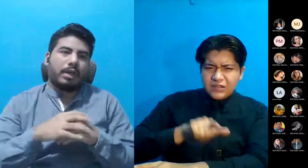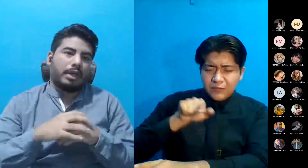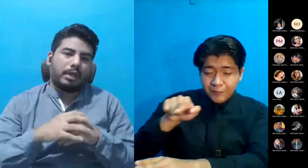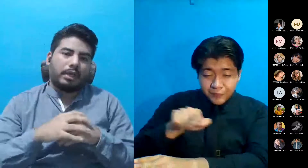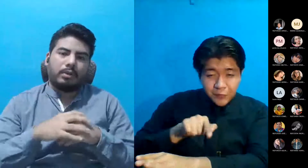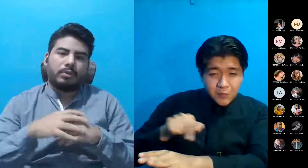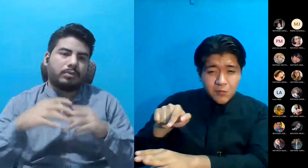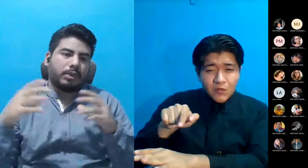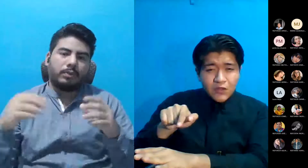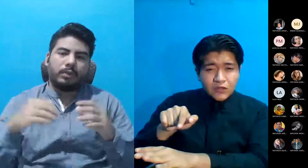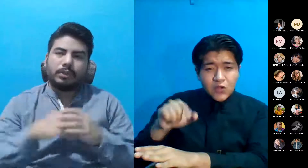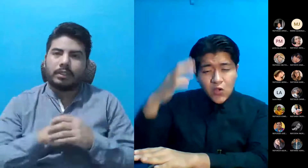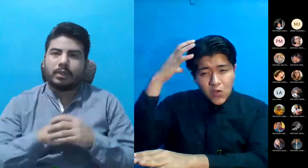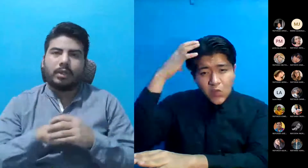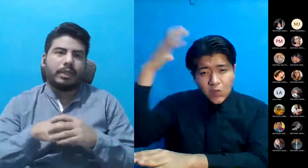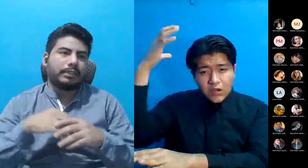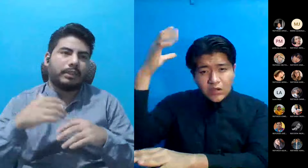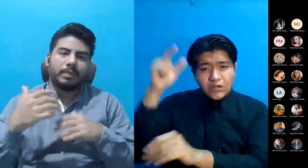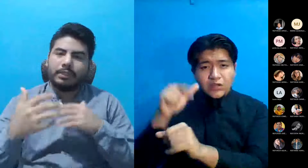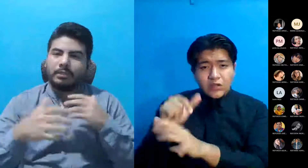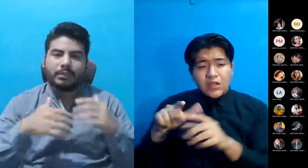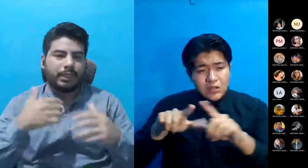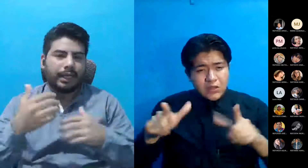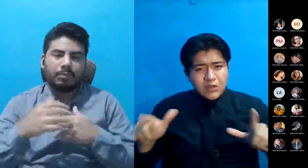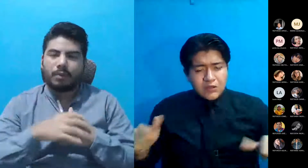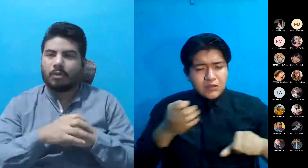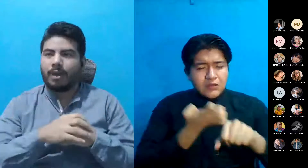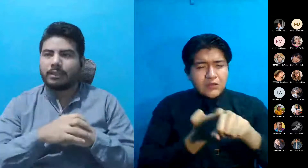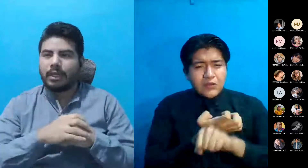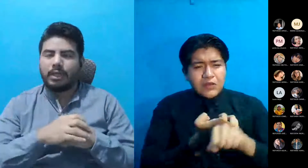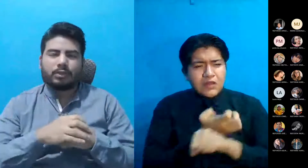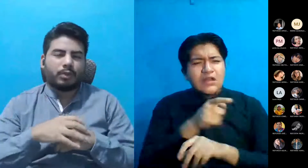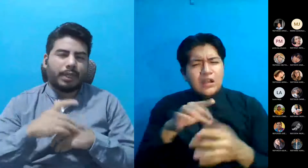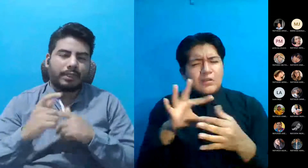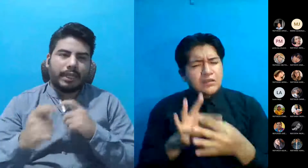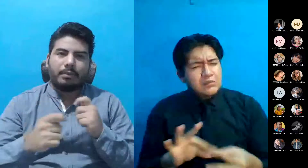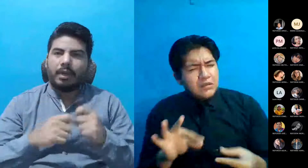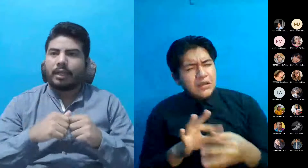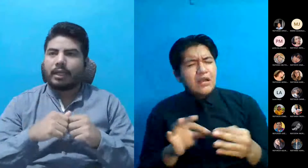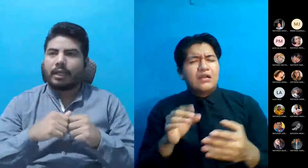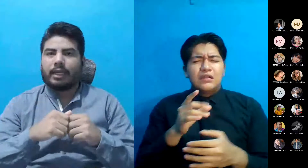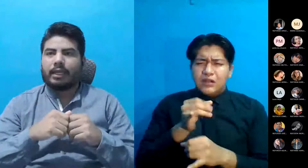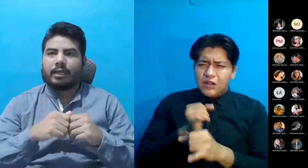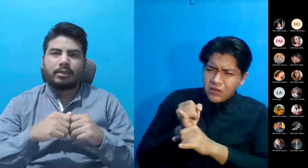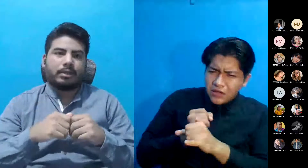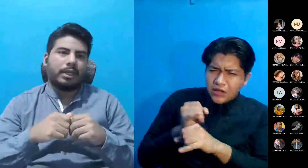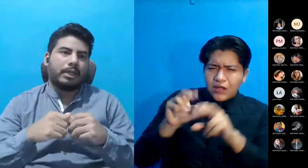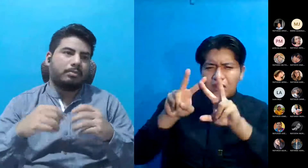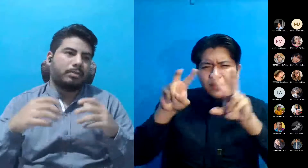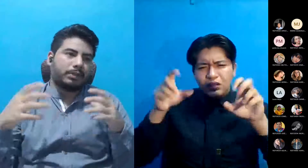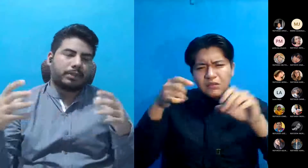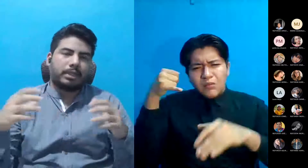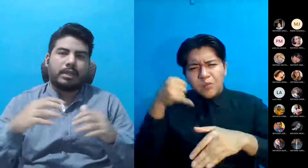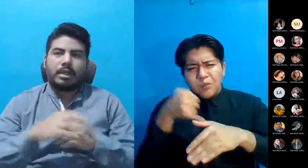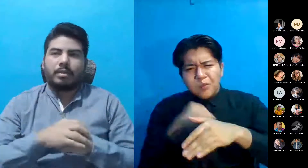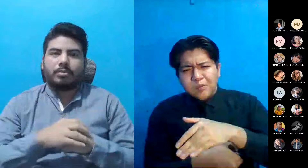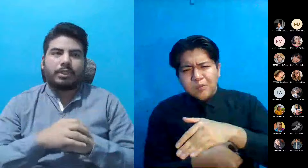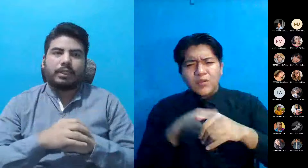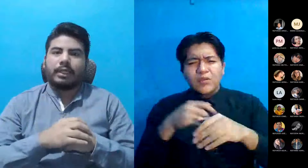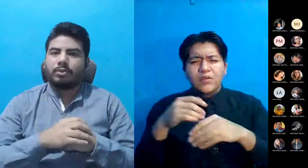Stock, un lingüista estadounidense, empieza a investigar un poco más sobre el tema,